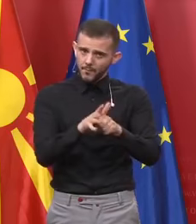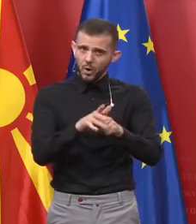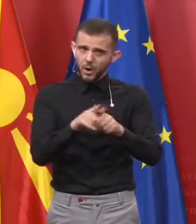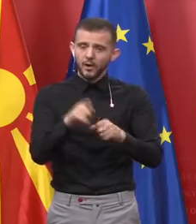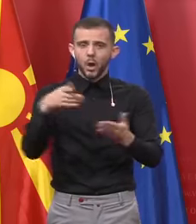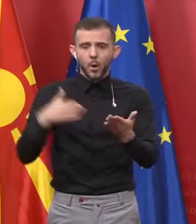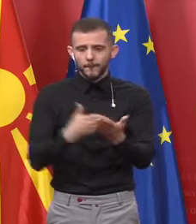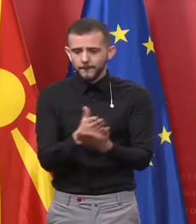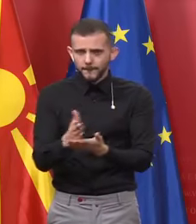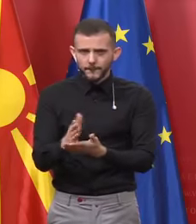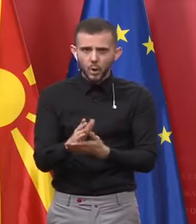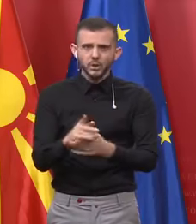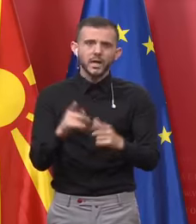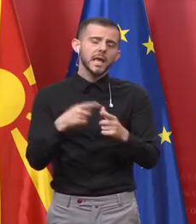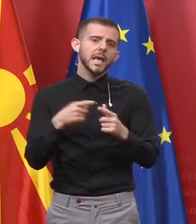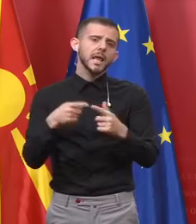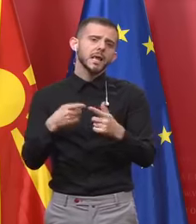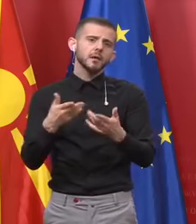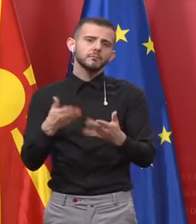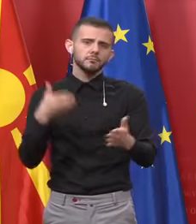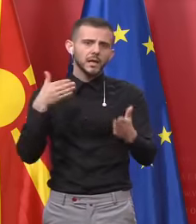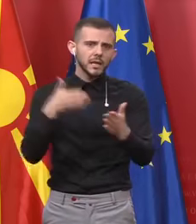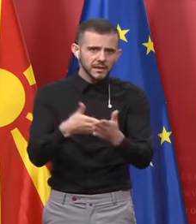за изолација или директно